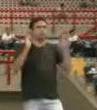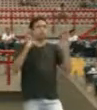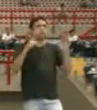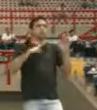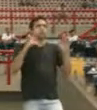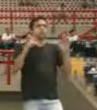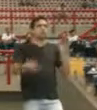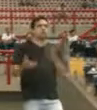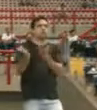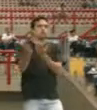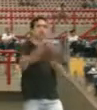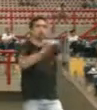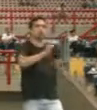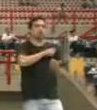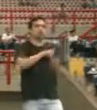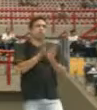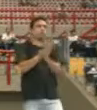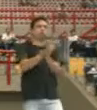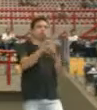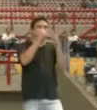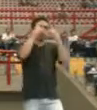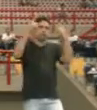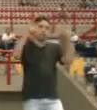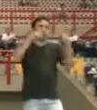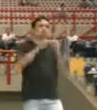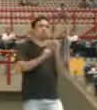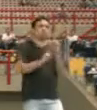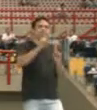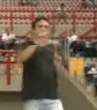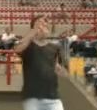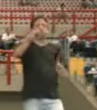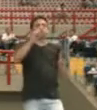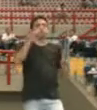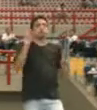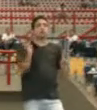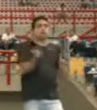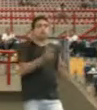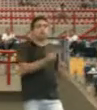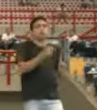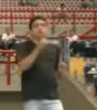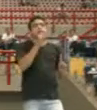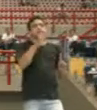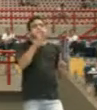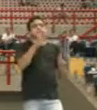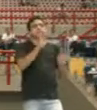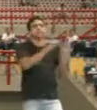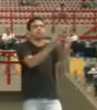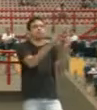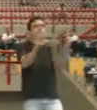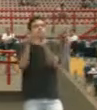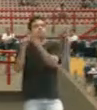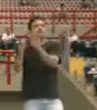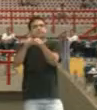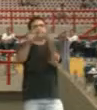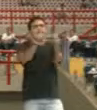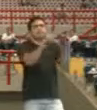a delinquência juvenil tem crescido bastante, tá? Provocando a desestruturação de muitas